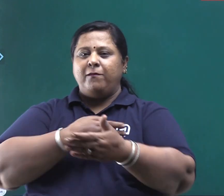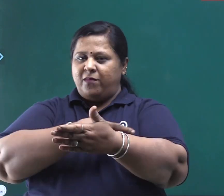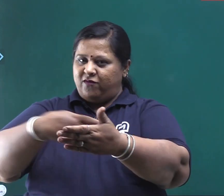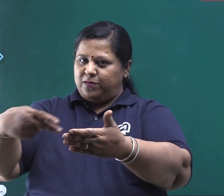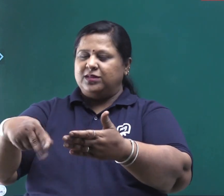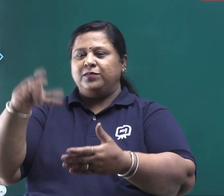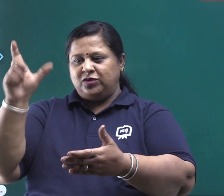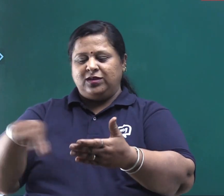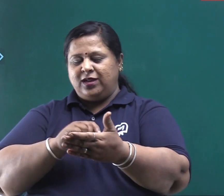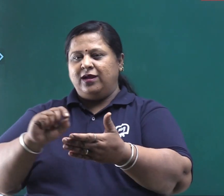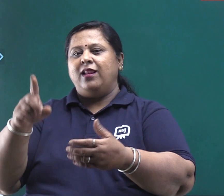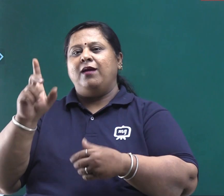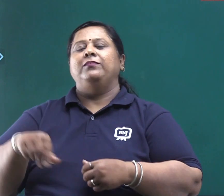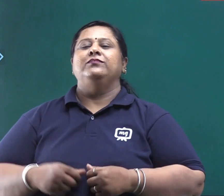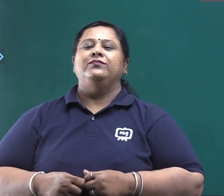प्रसाद मिश्र।